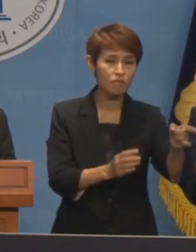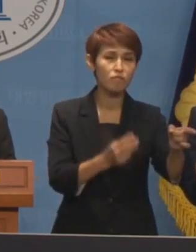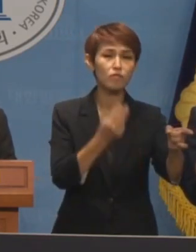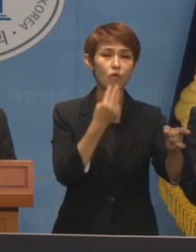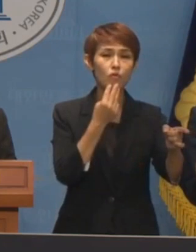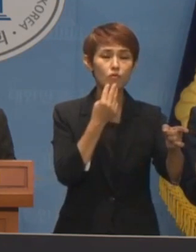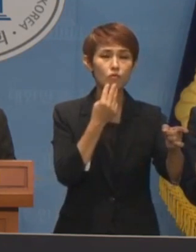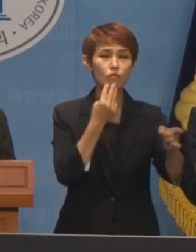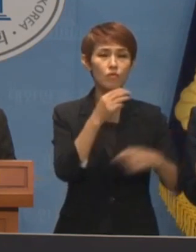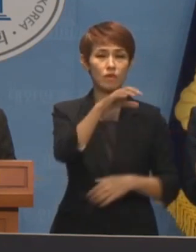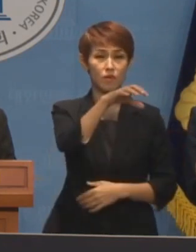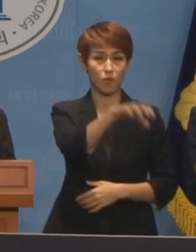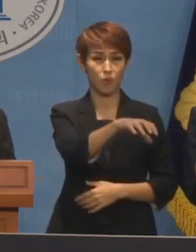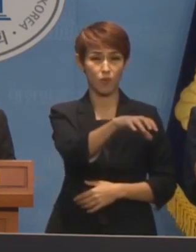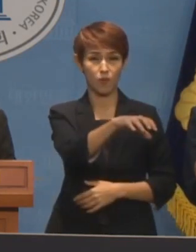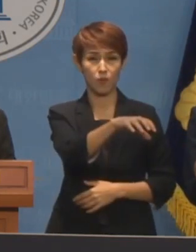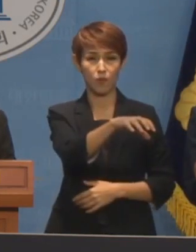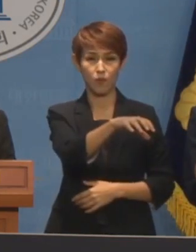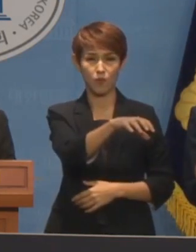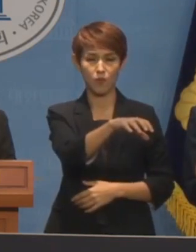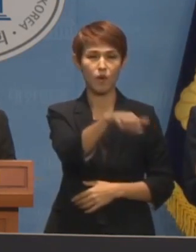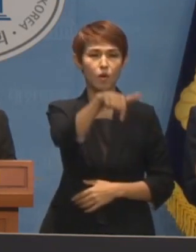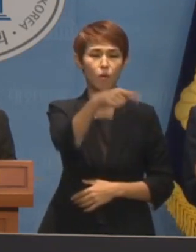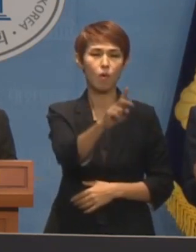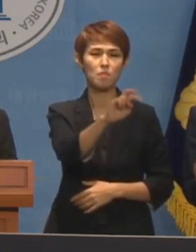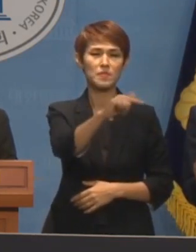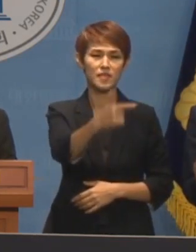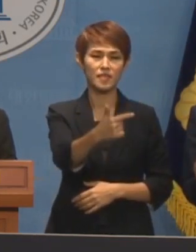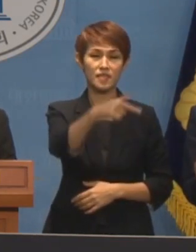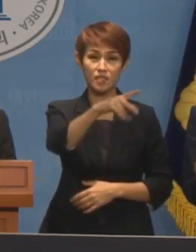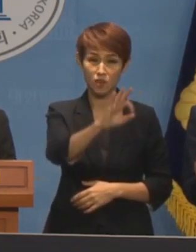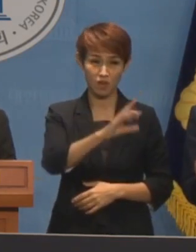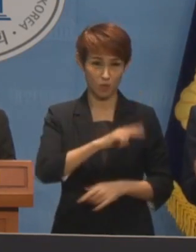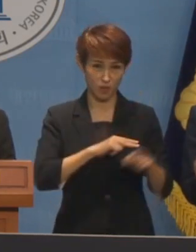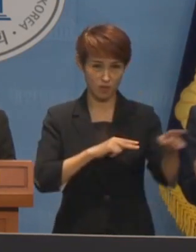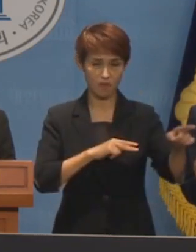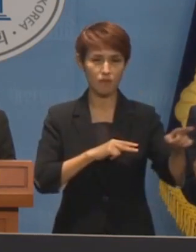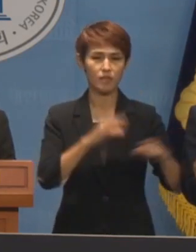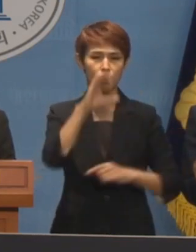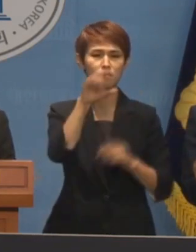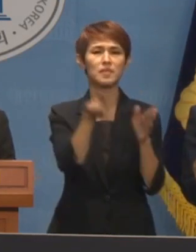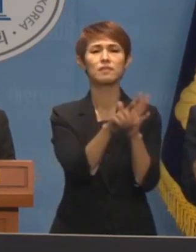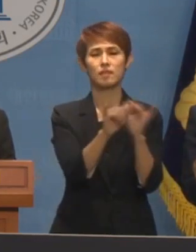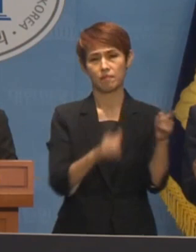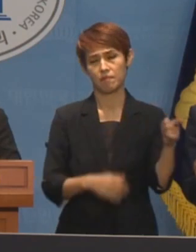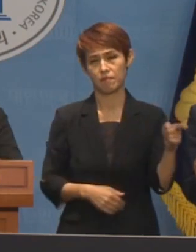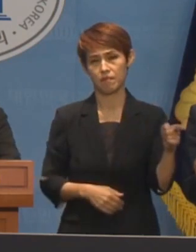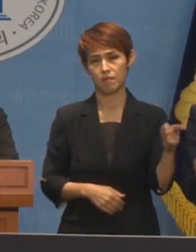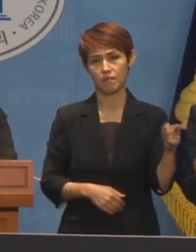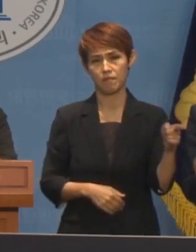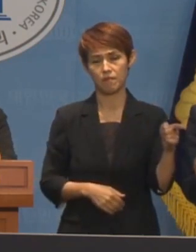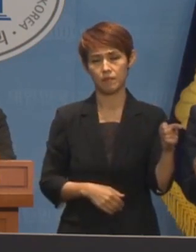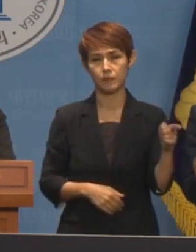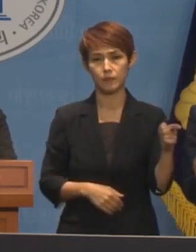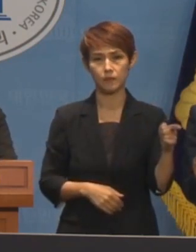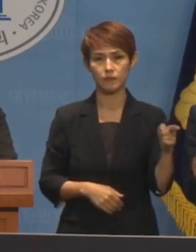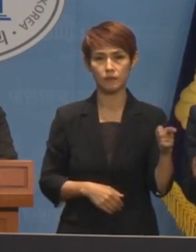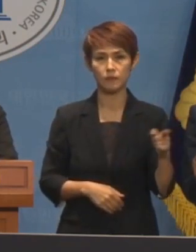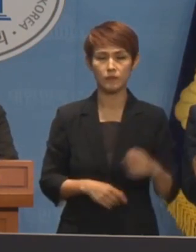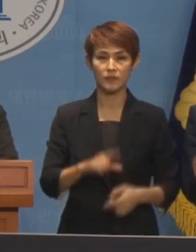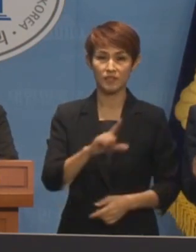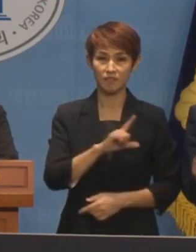광진구 을 고민정 의원은 천주교 교인인데